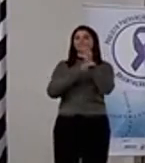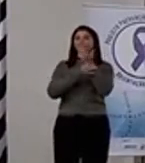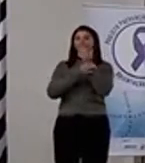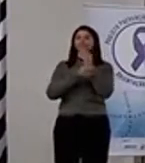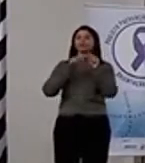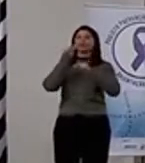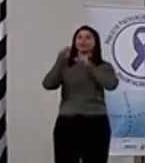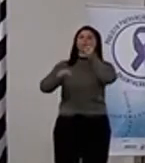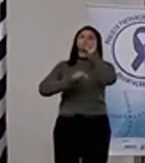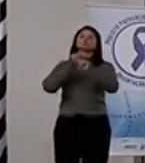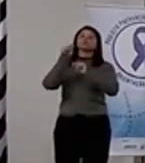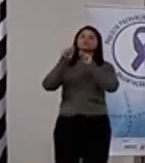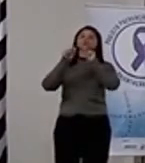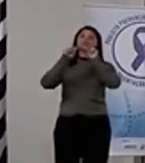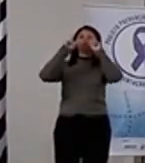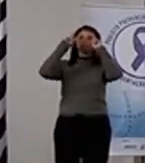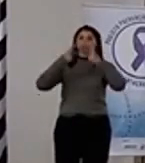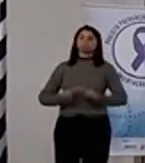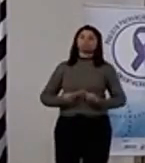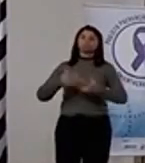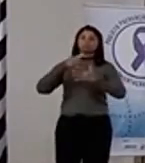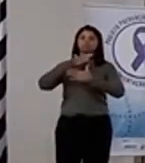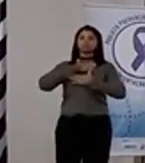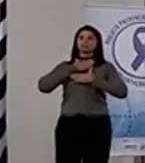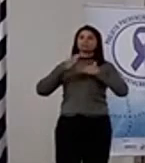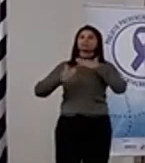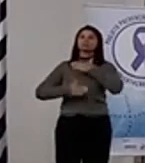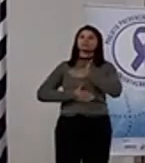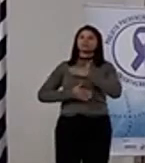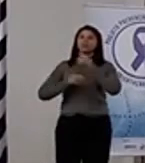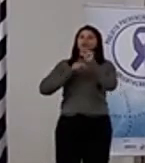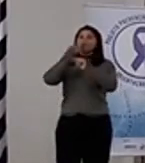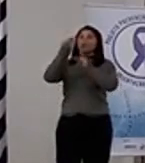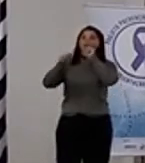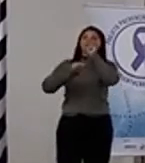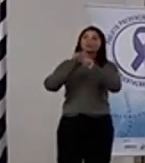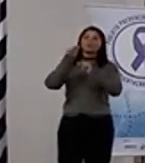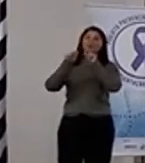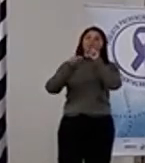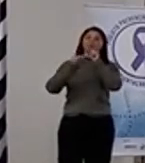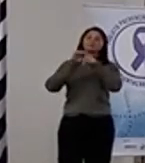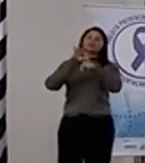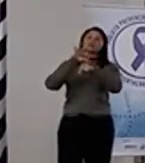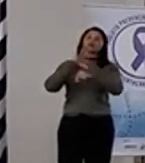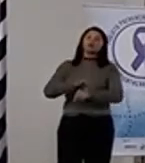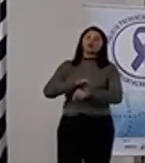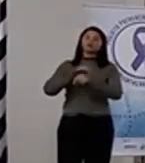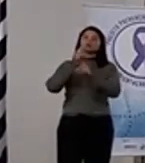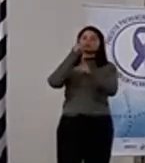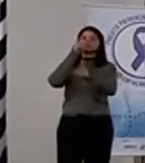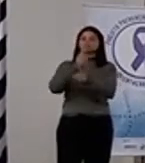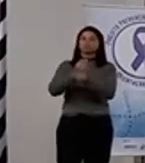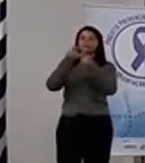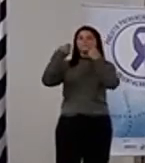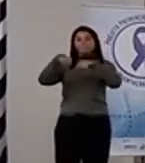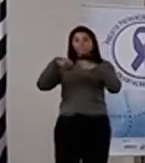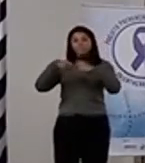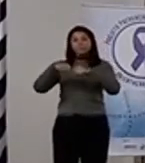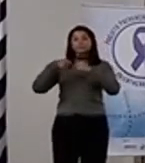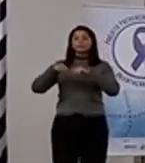Por isso que ainda não há uma terapia para ela. Mas é uma doença que você pode, por exemplo, já detectar, muitas vezes, por um bom